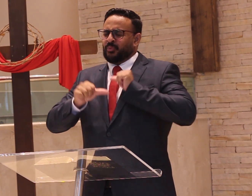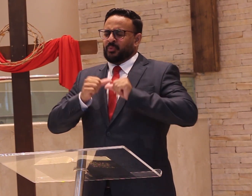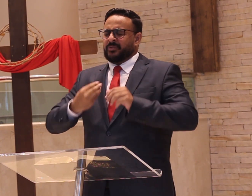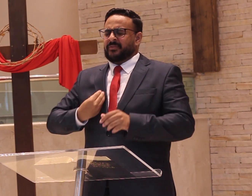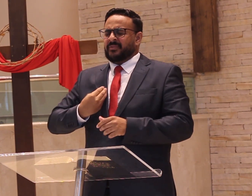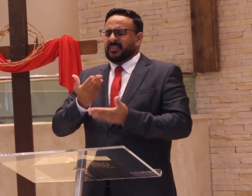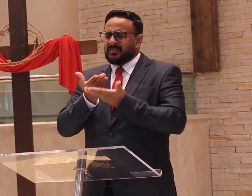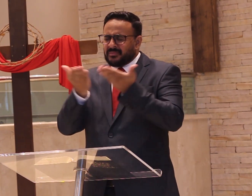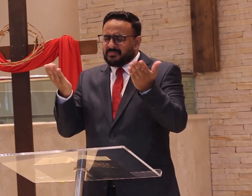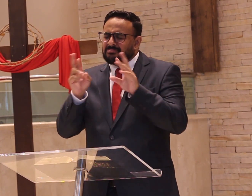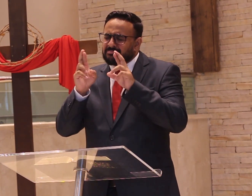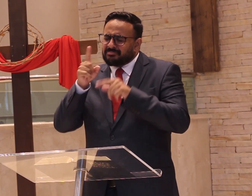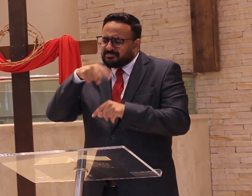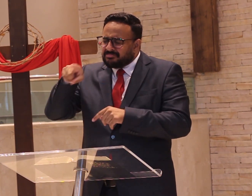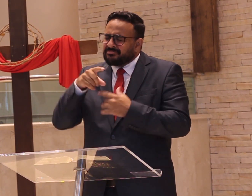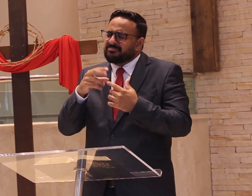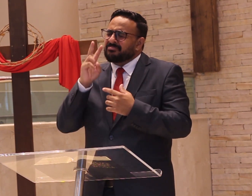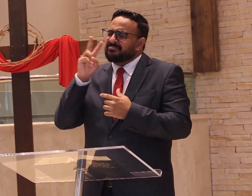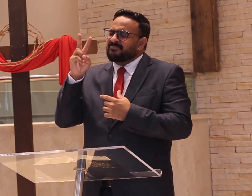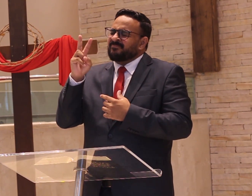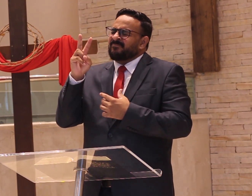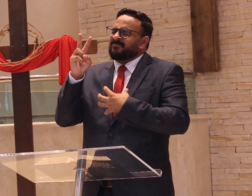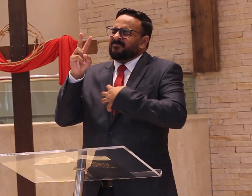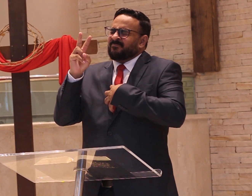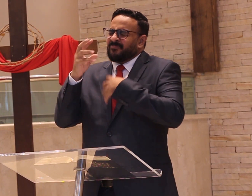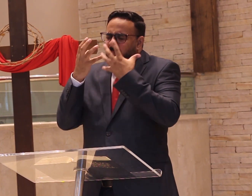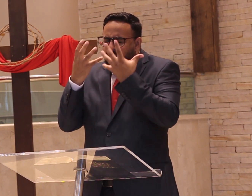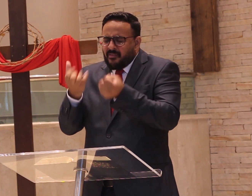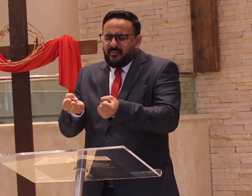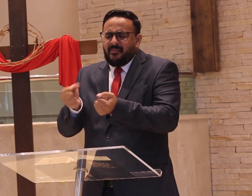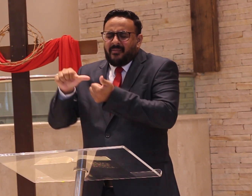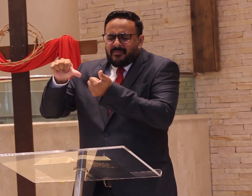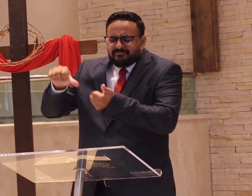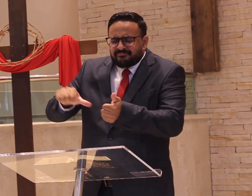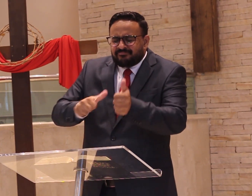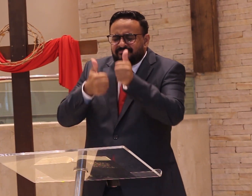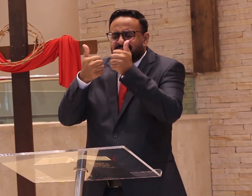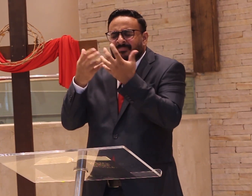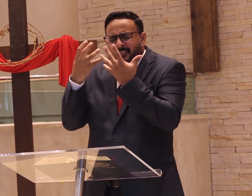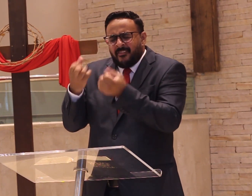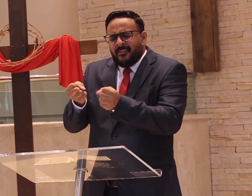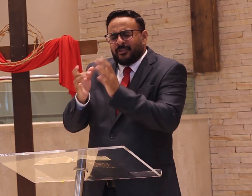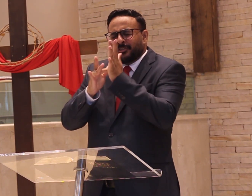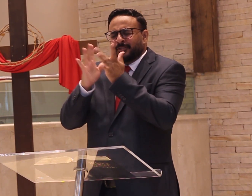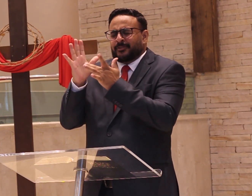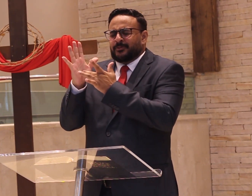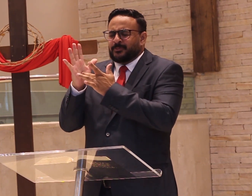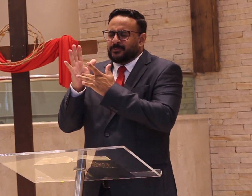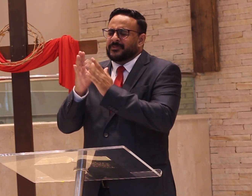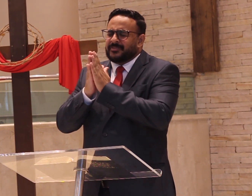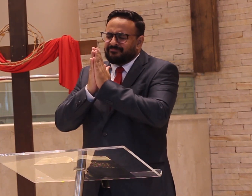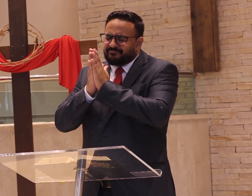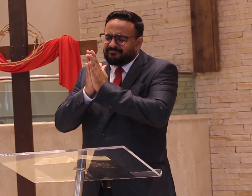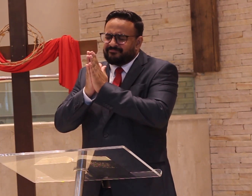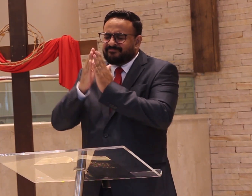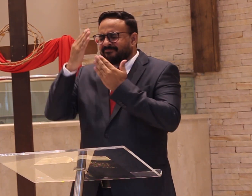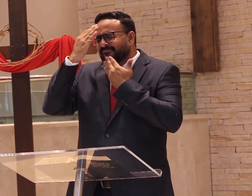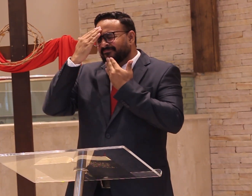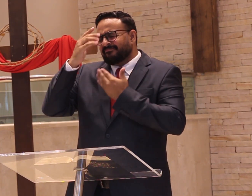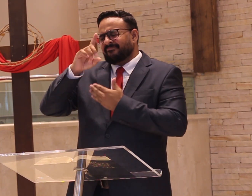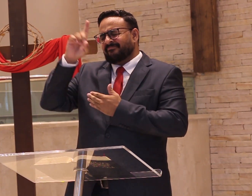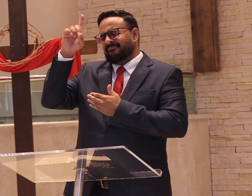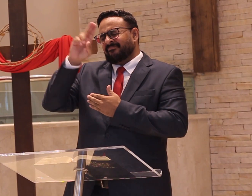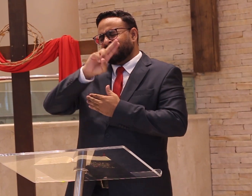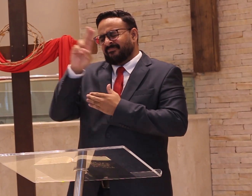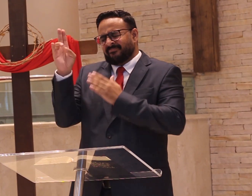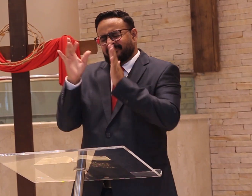mas aceitem o chamado de Jesus e tenham suas vidas transformadas, recebendo assim a Jesus Cristo através do batismo.